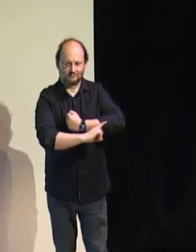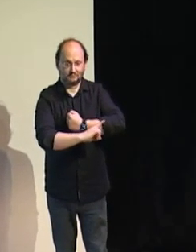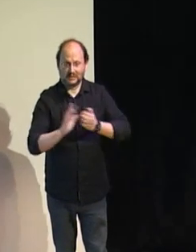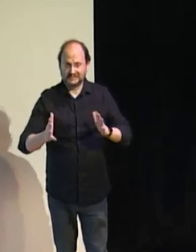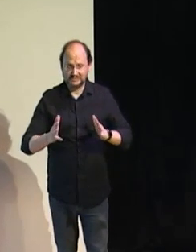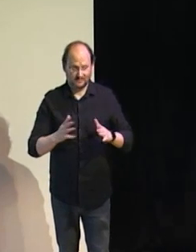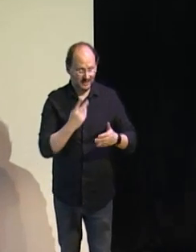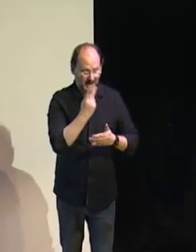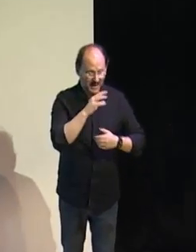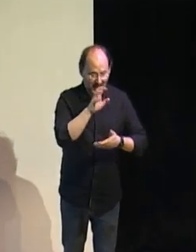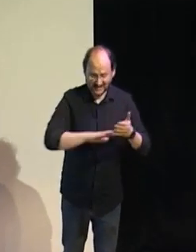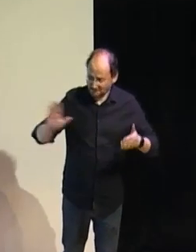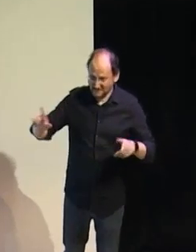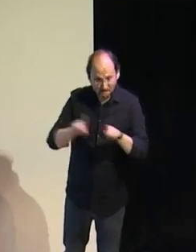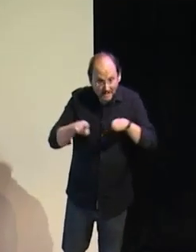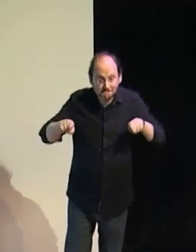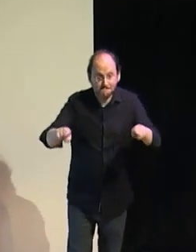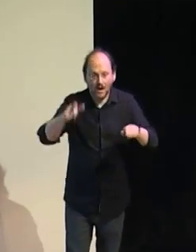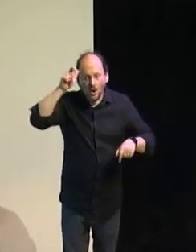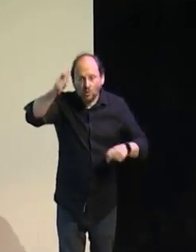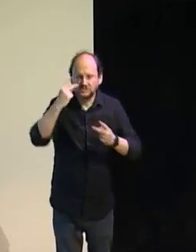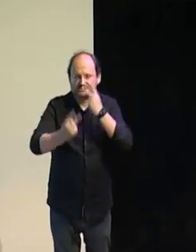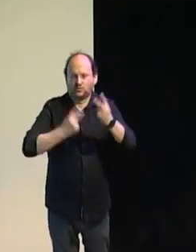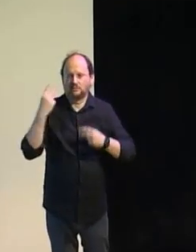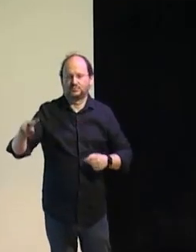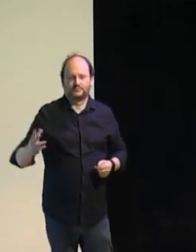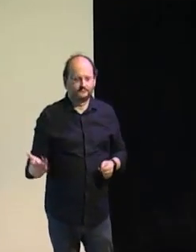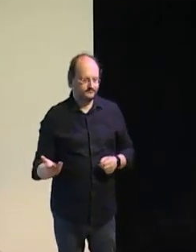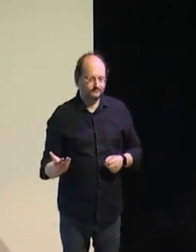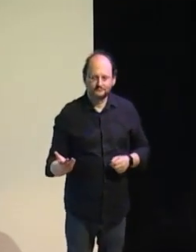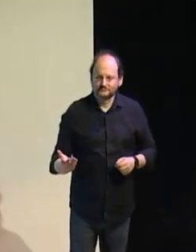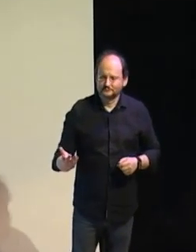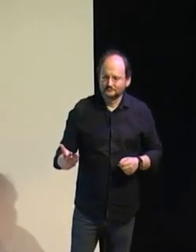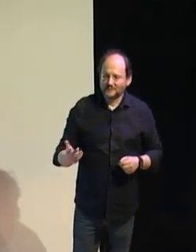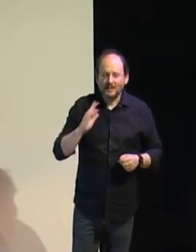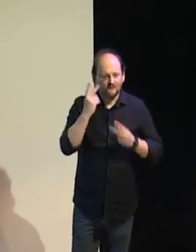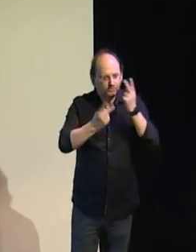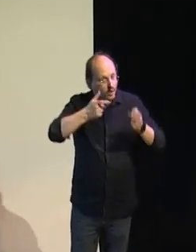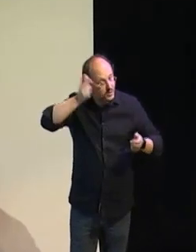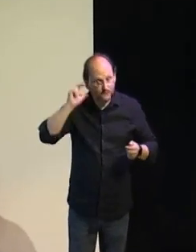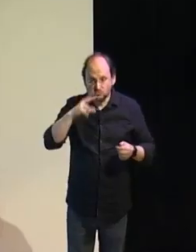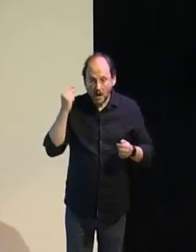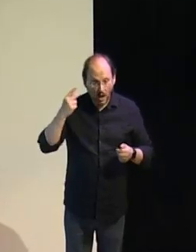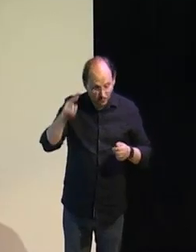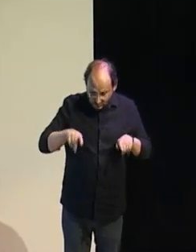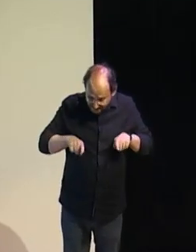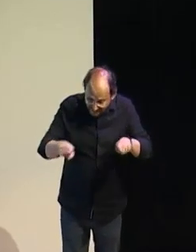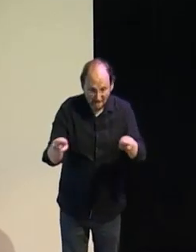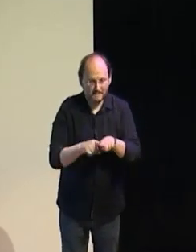les éléments les plus petits. Et en signe, on dit exactement la même chose. C'est des logiques qu'on relève du visuel, en fait. Et ce